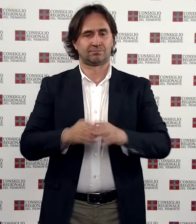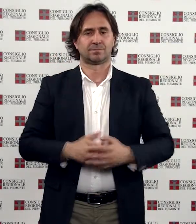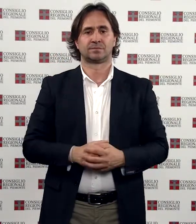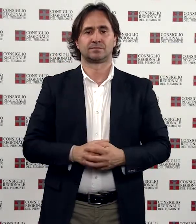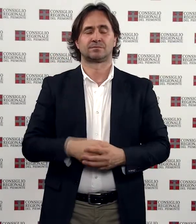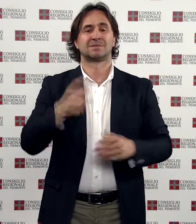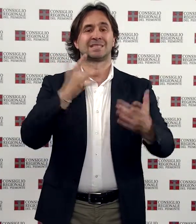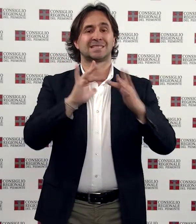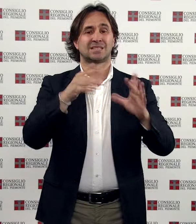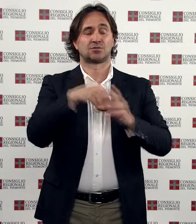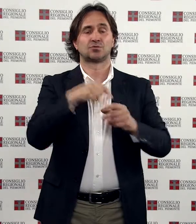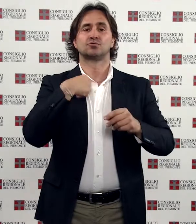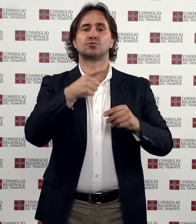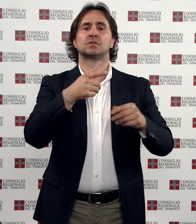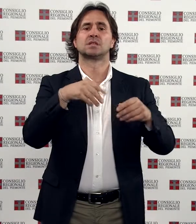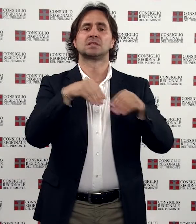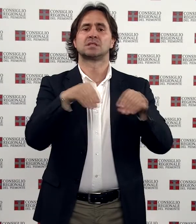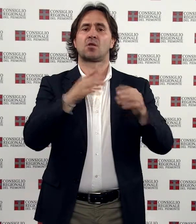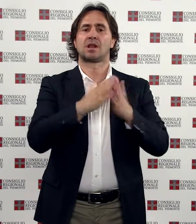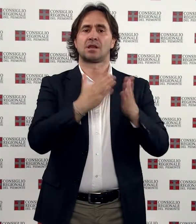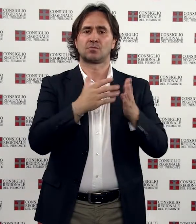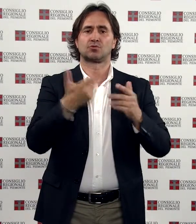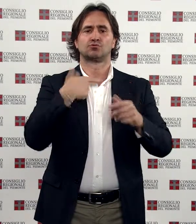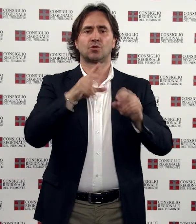consultabile uno speciale Salone del Libro 2015 con i